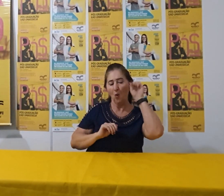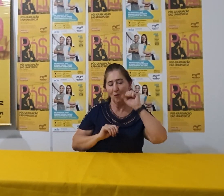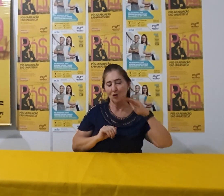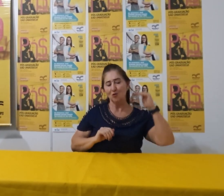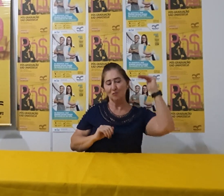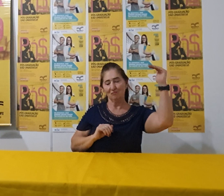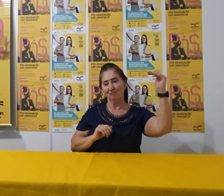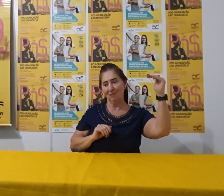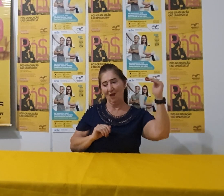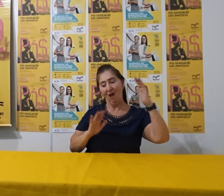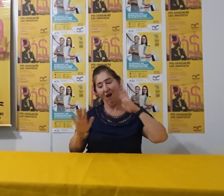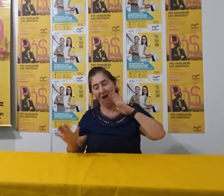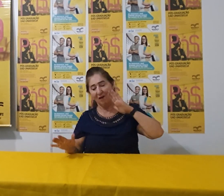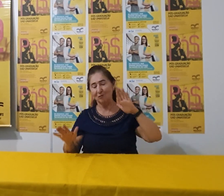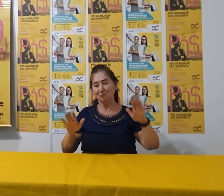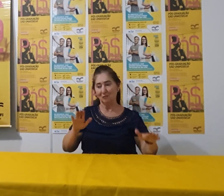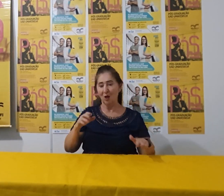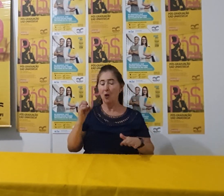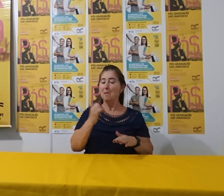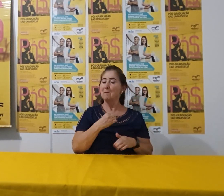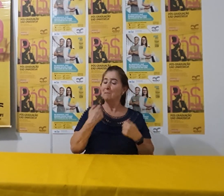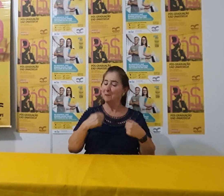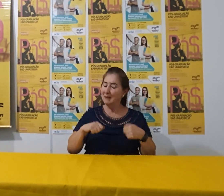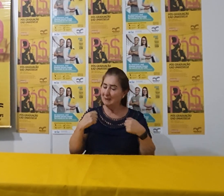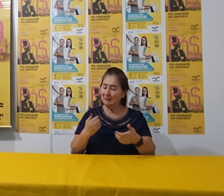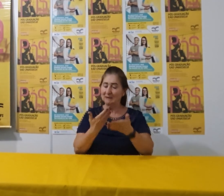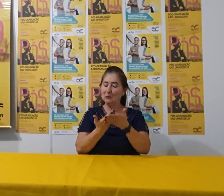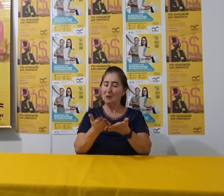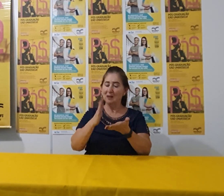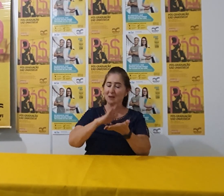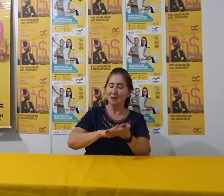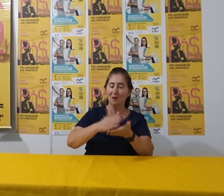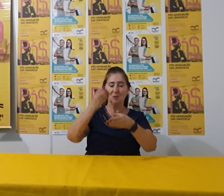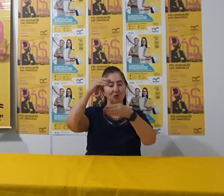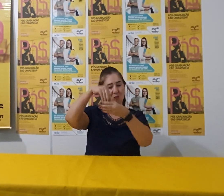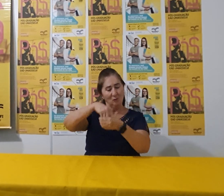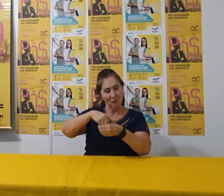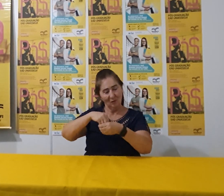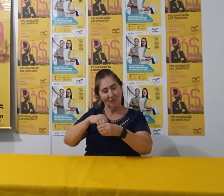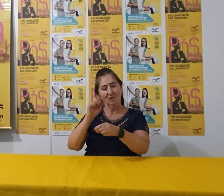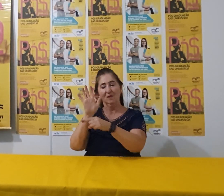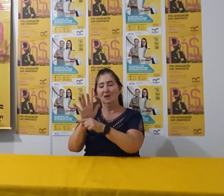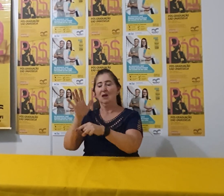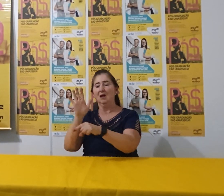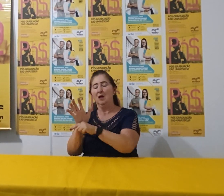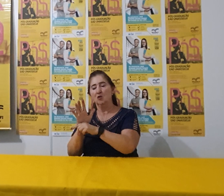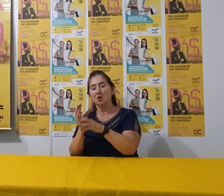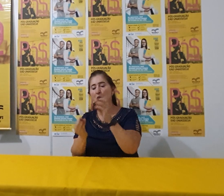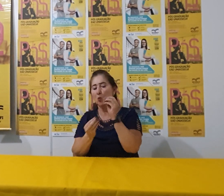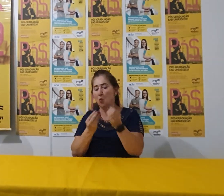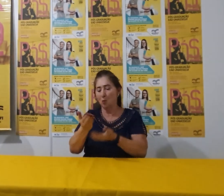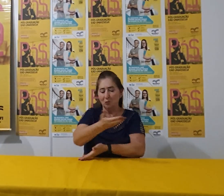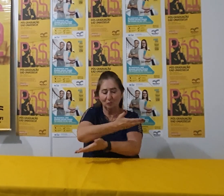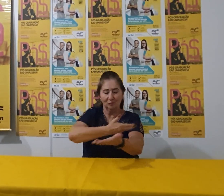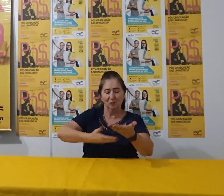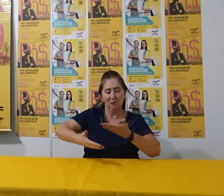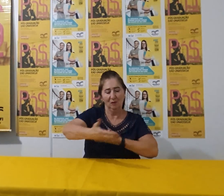vezes é necessária a figura do intérprete, que auxiliará o surdo a inserir-se no âmbito educacional.